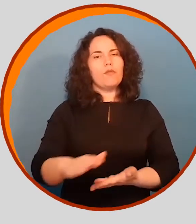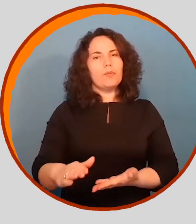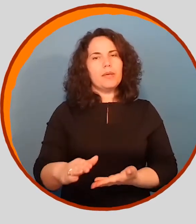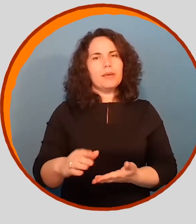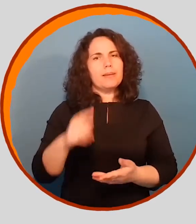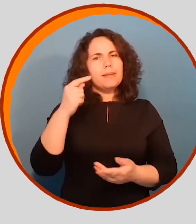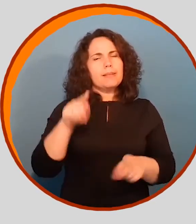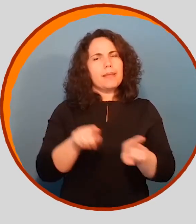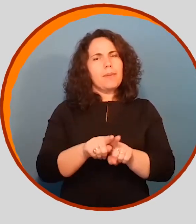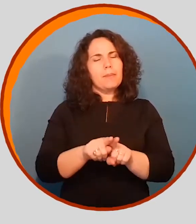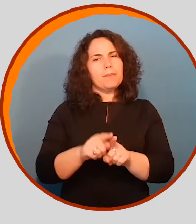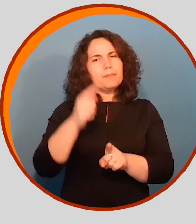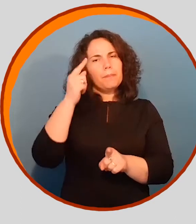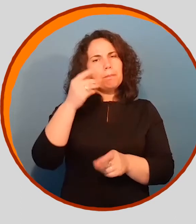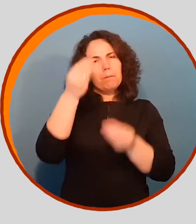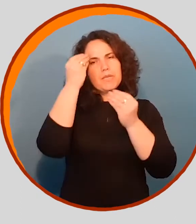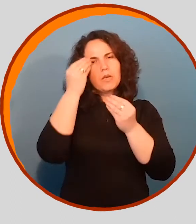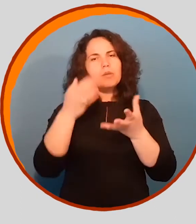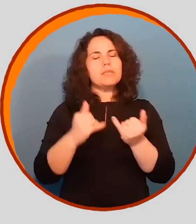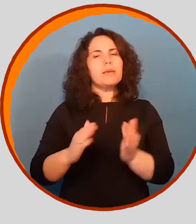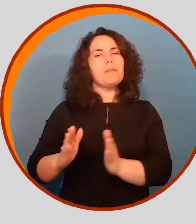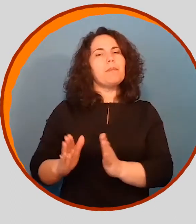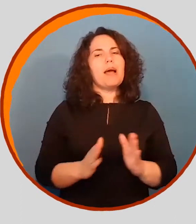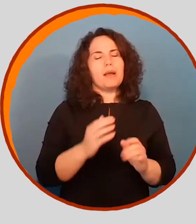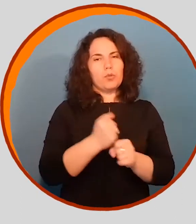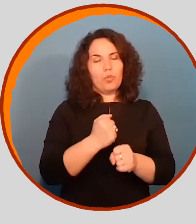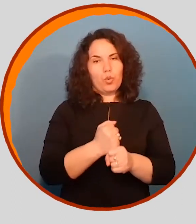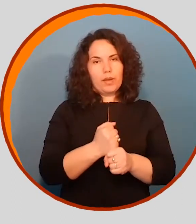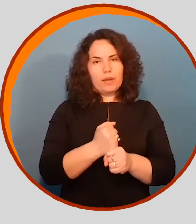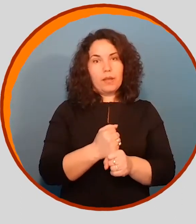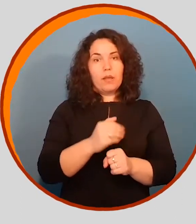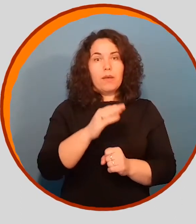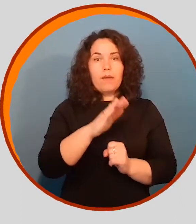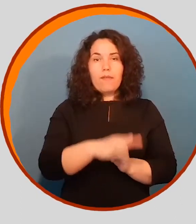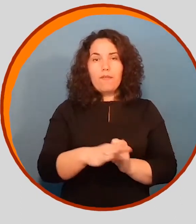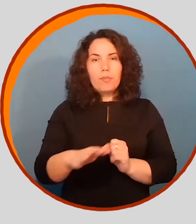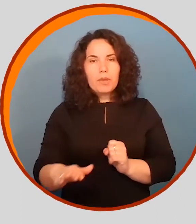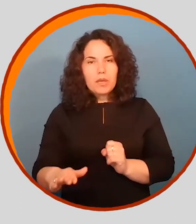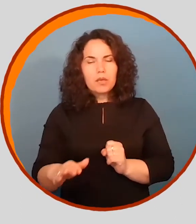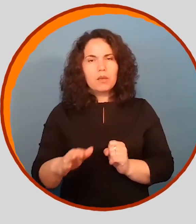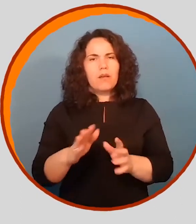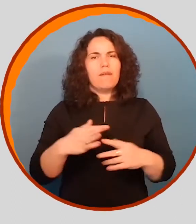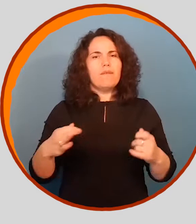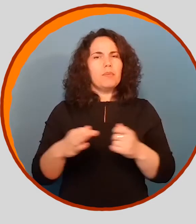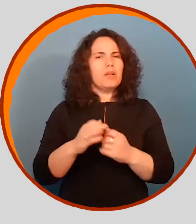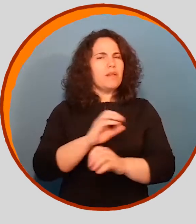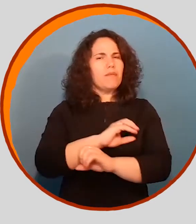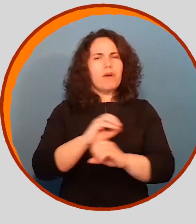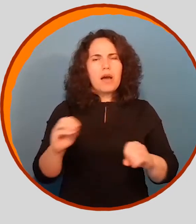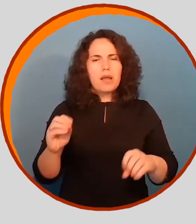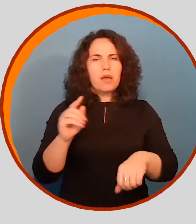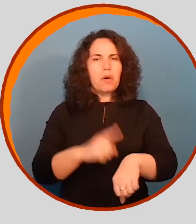veten dhe mjedisin. Fëmijët që vijnë nga mjedise kaotike, ku nuk janë të përcaktuar e qartë